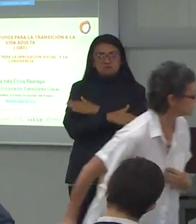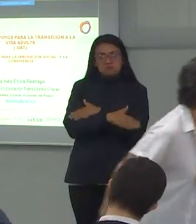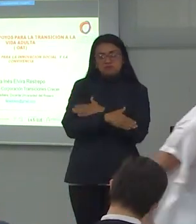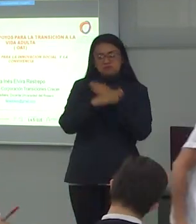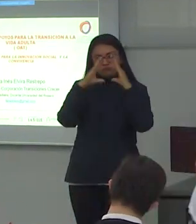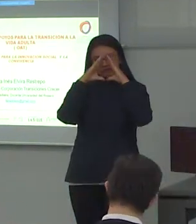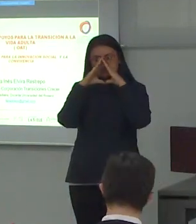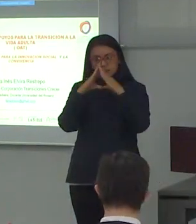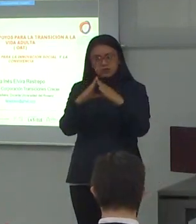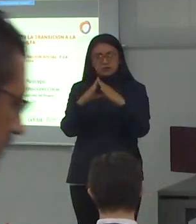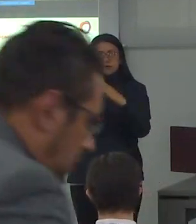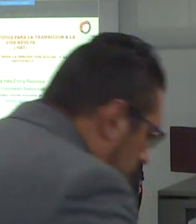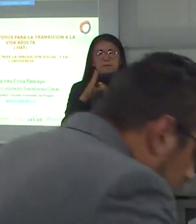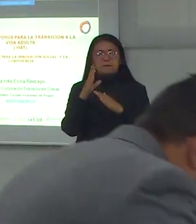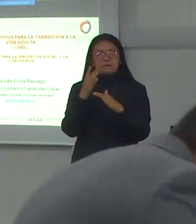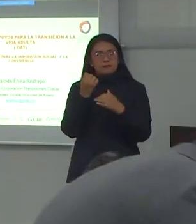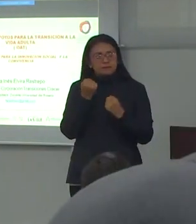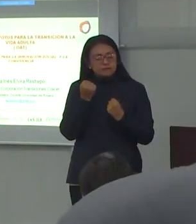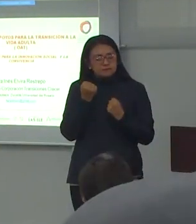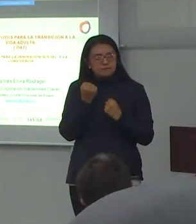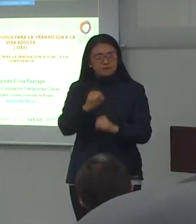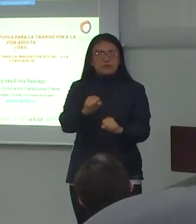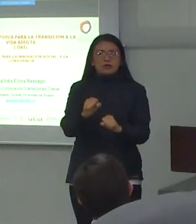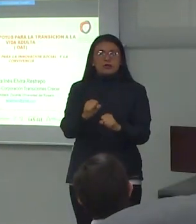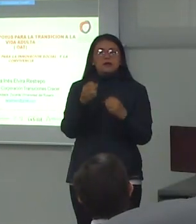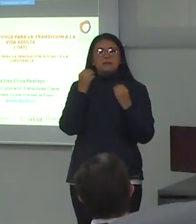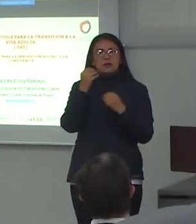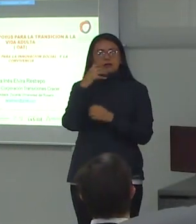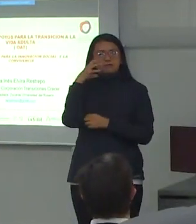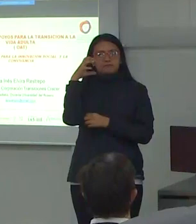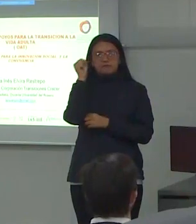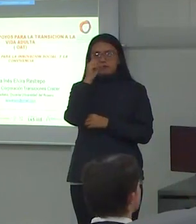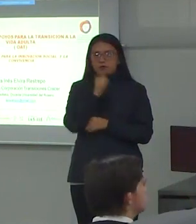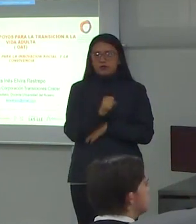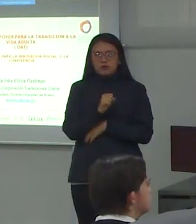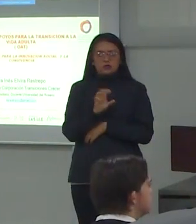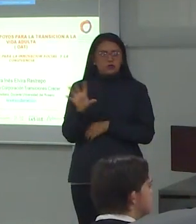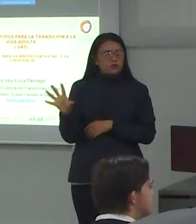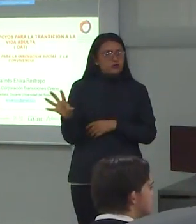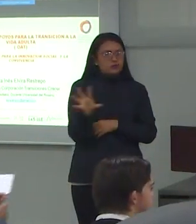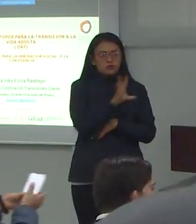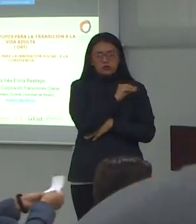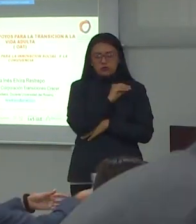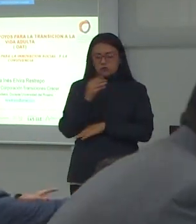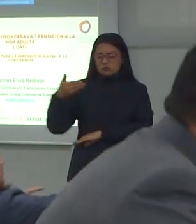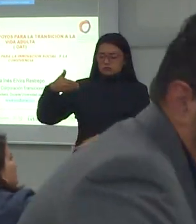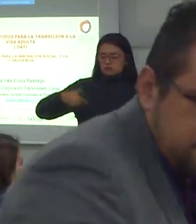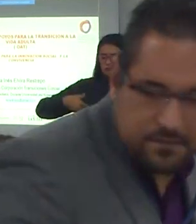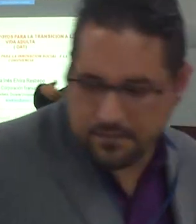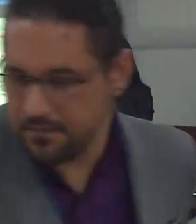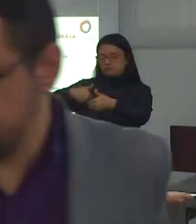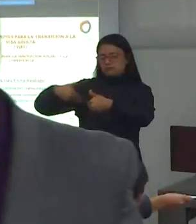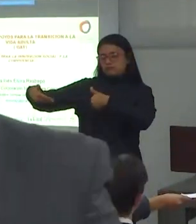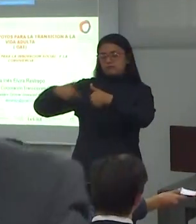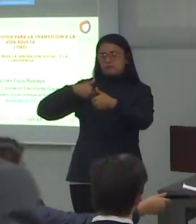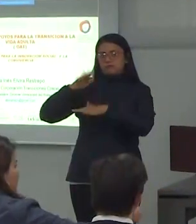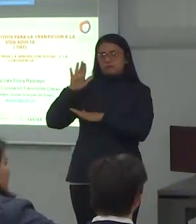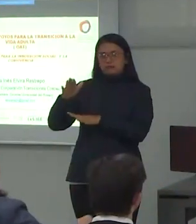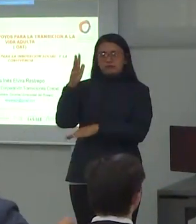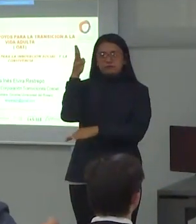concentraditos, vamos a hacer máximo esfuerzo para captar todo lo que nos proponen nuestros